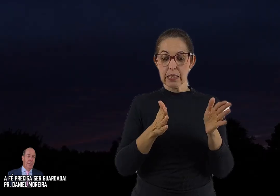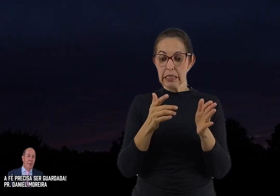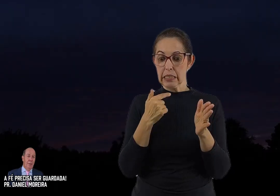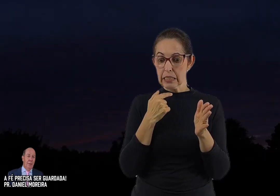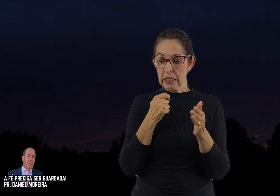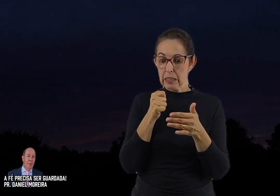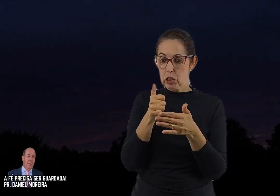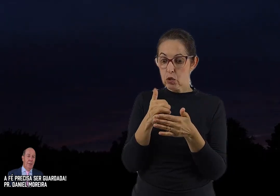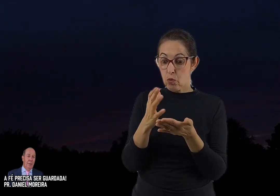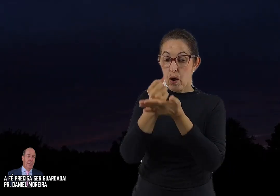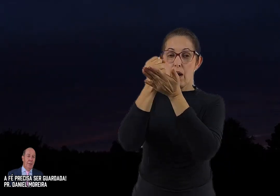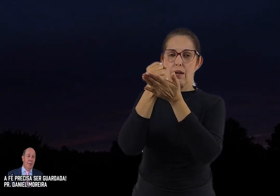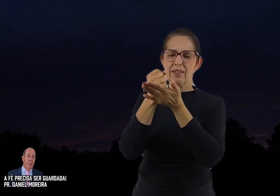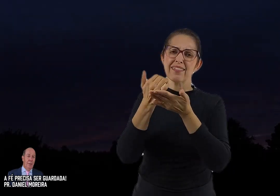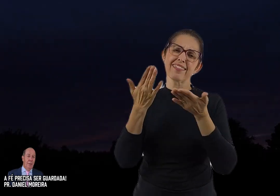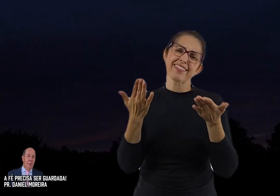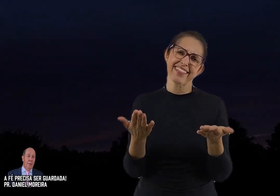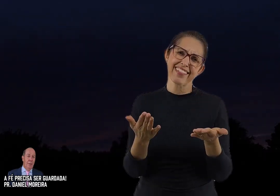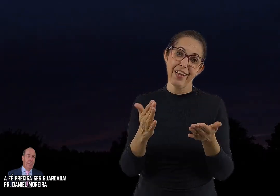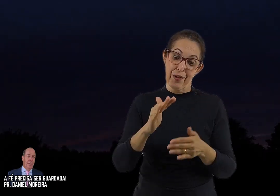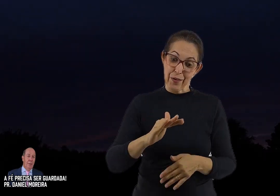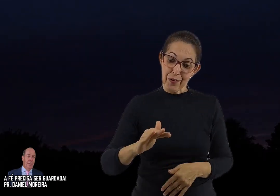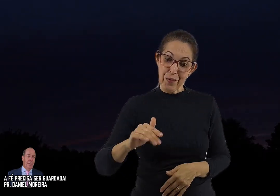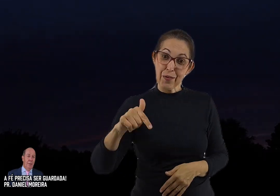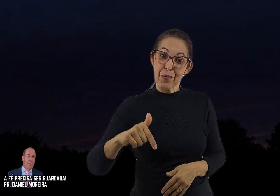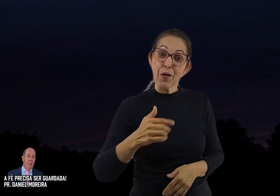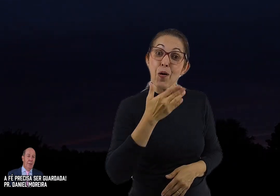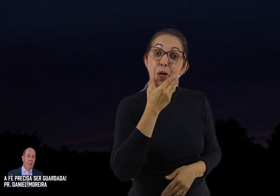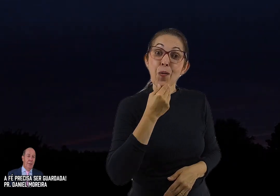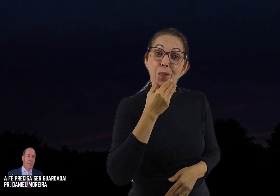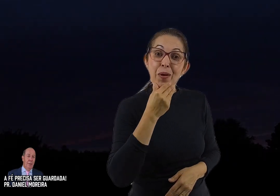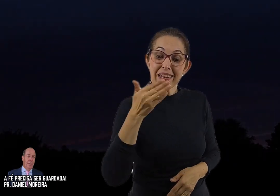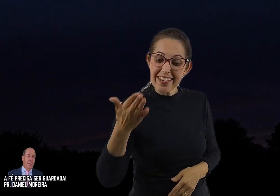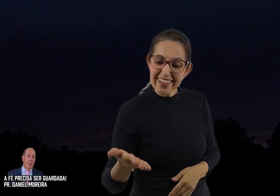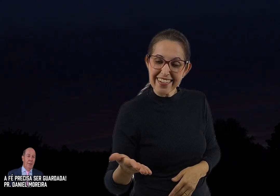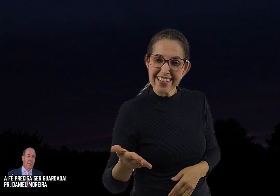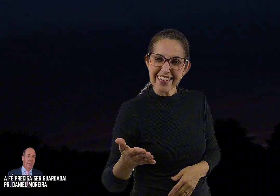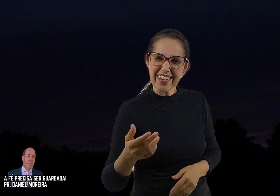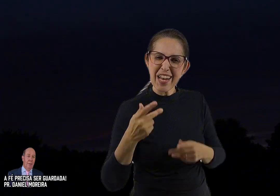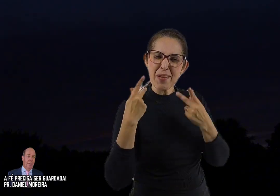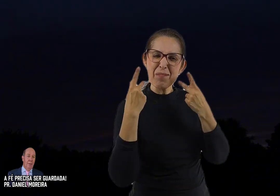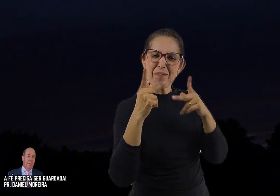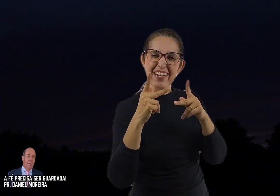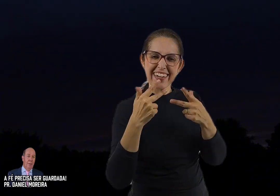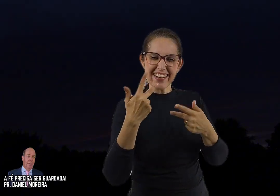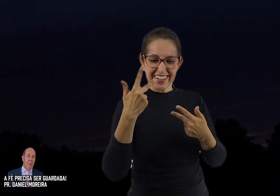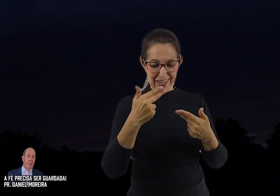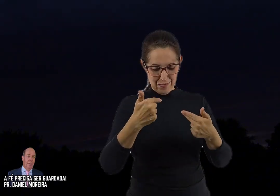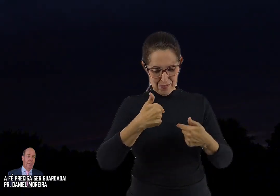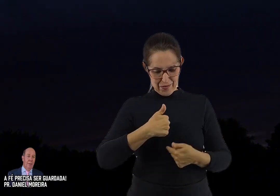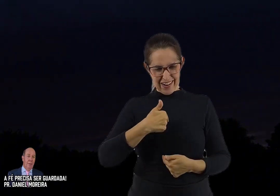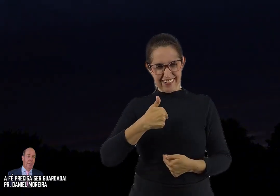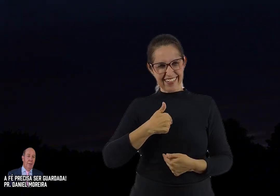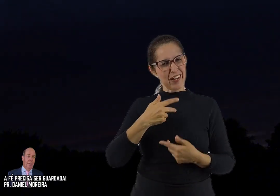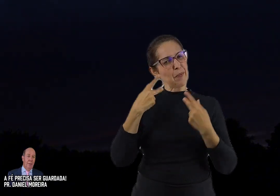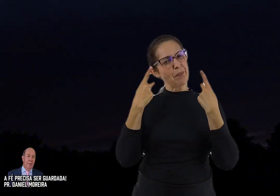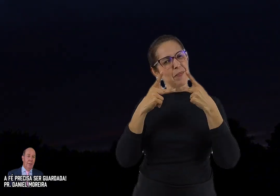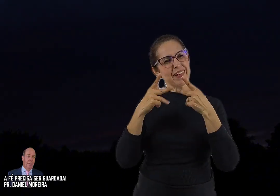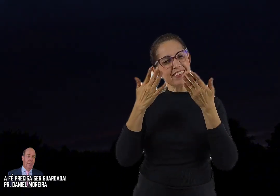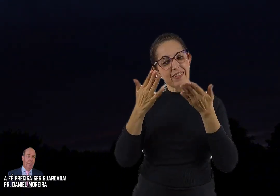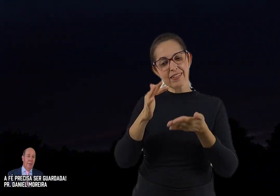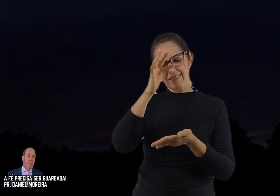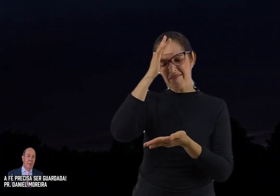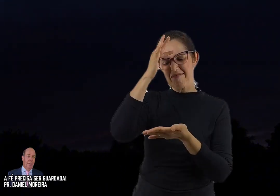arrebatamento. Meus irmãos, esse garotinho está vivendo o que eu estou pregando aqui. Ele está vivendo a